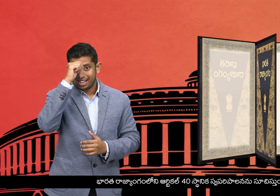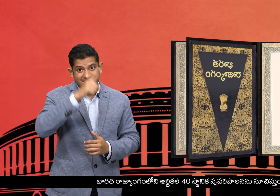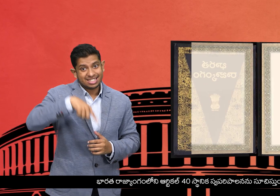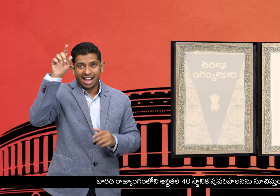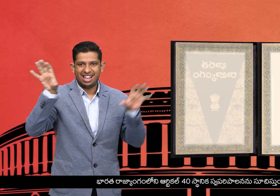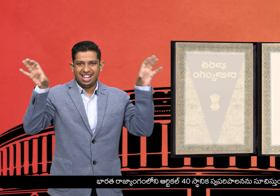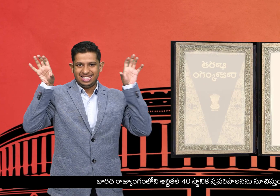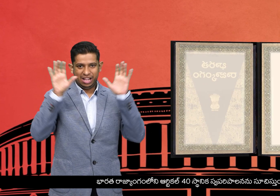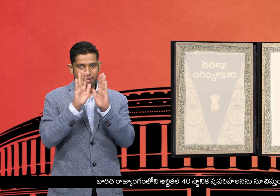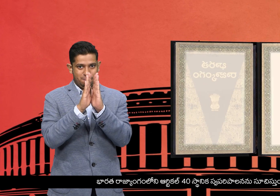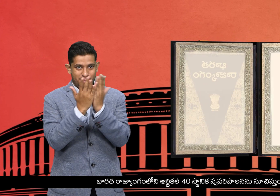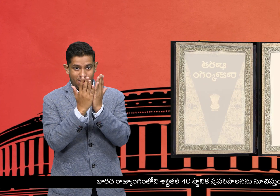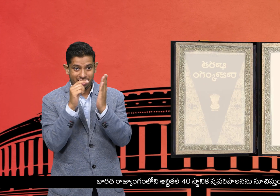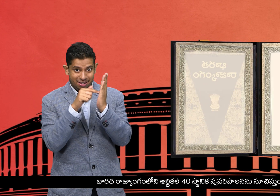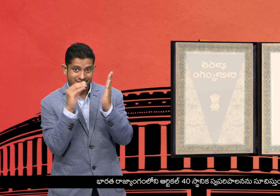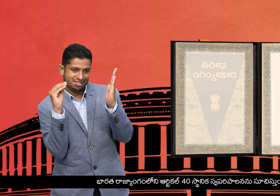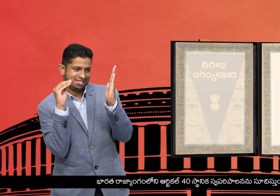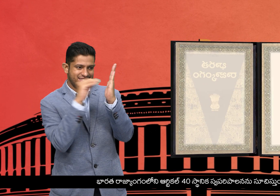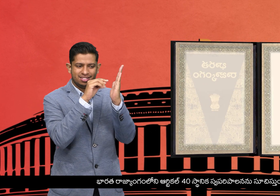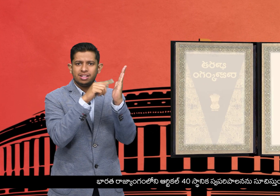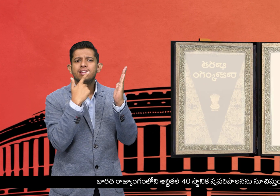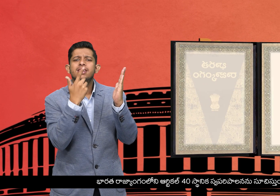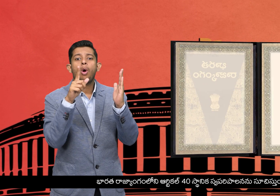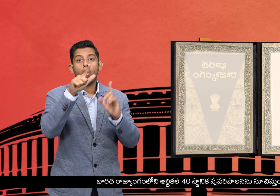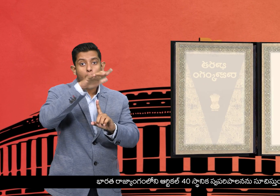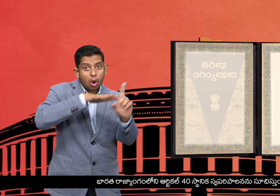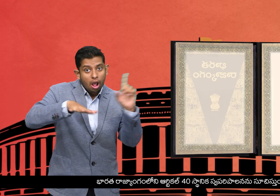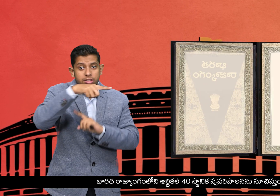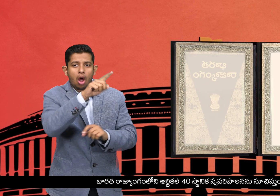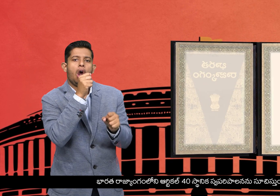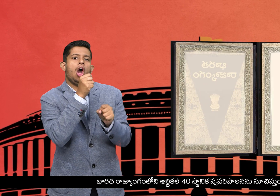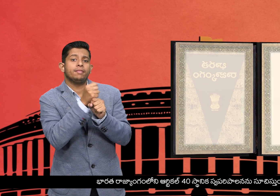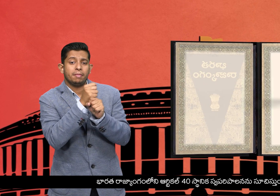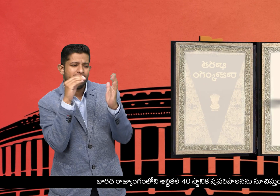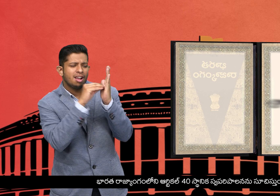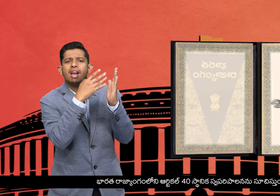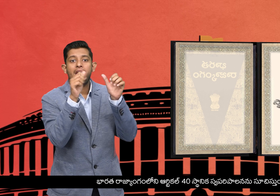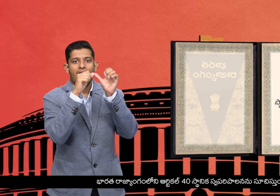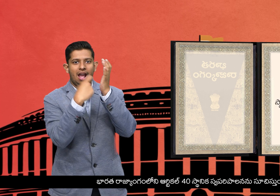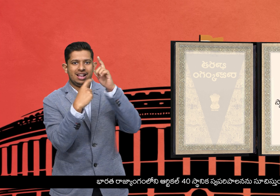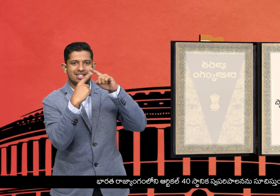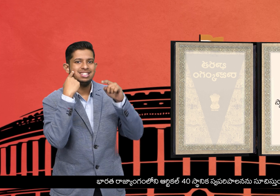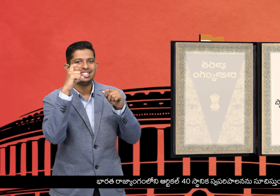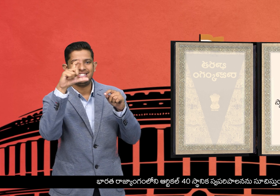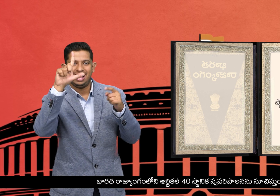భారత రాజ్యాంగంలోని ఆర్టికల్ 40 స్థానిక స్వపరిపాలనను సూచిస్తుంది.